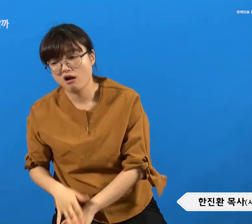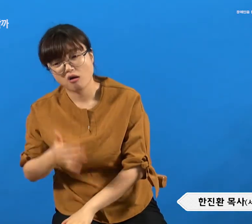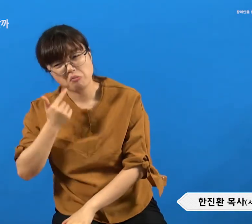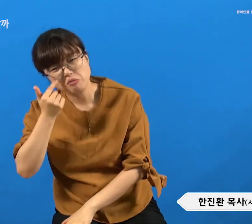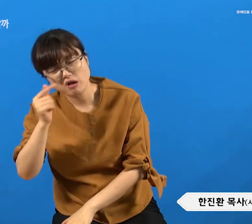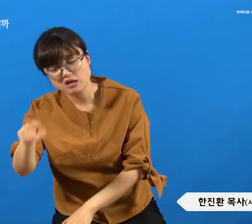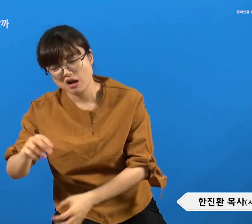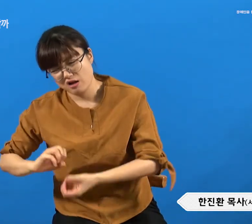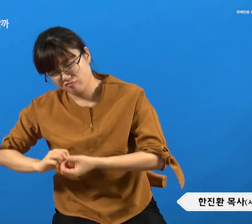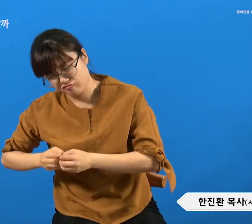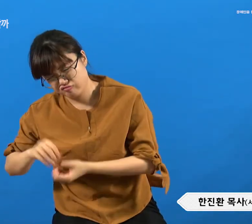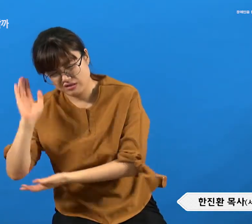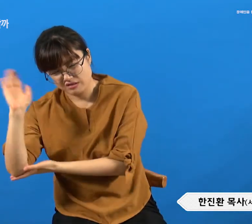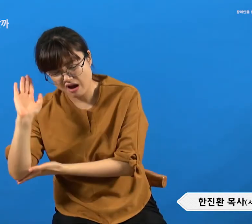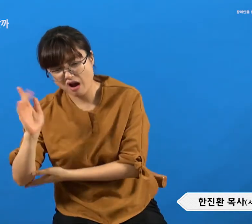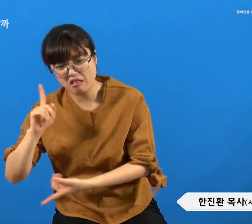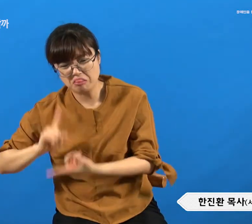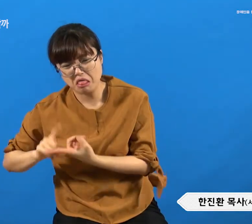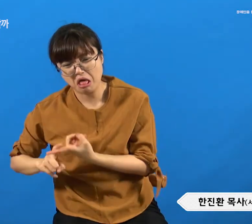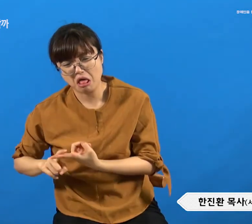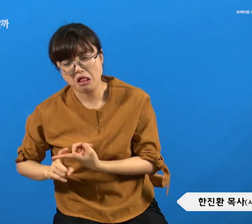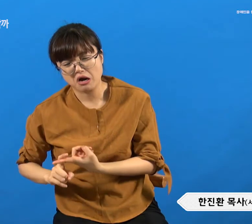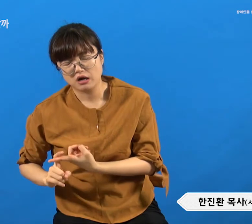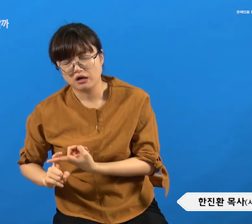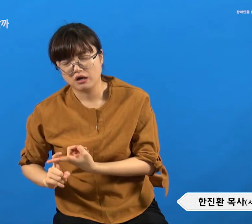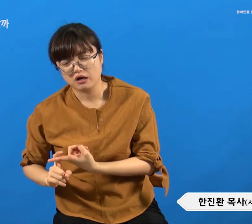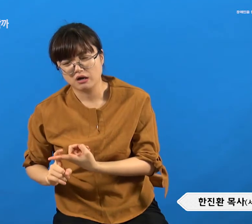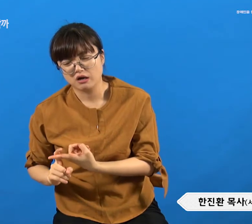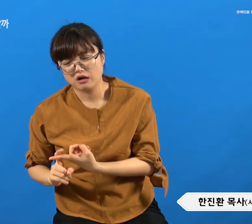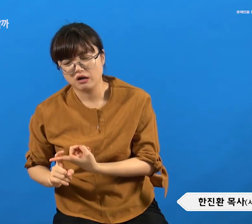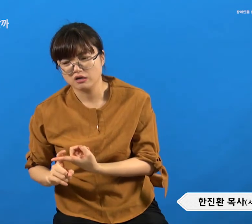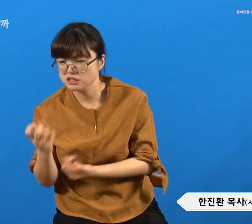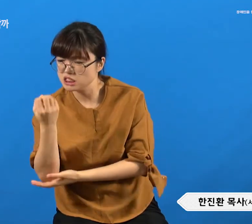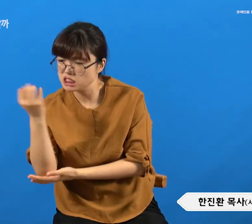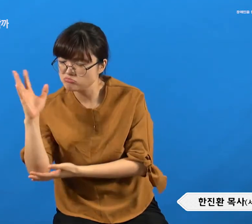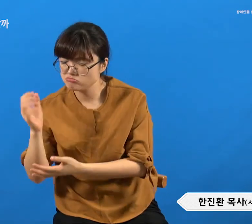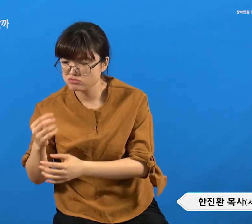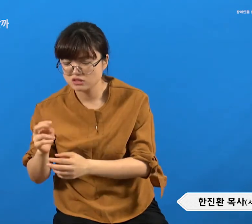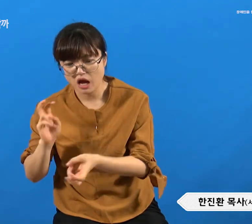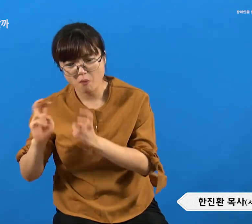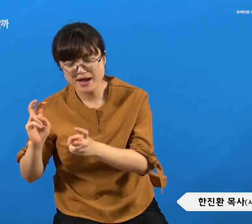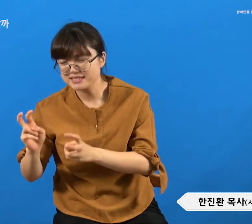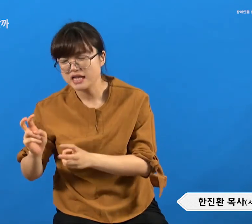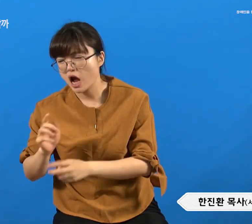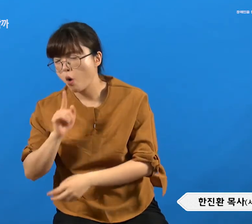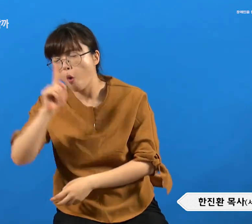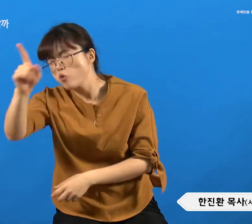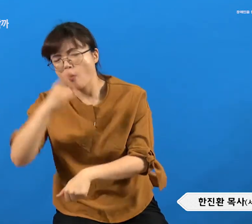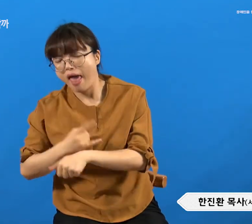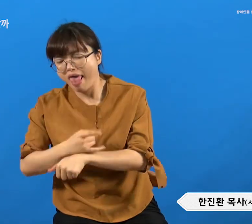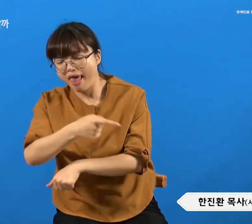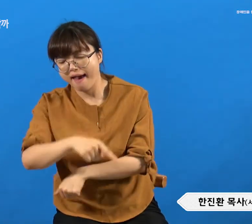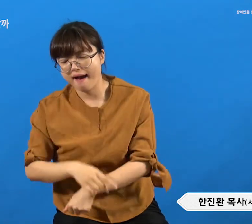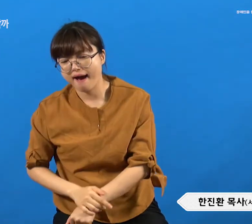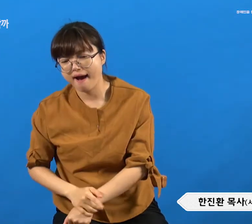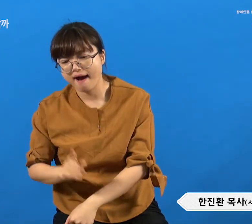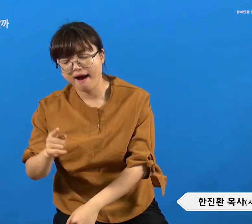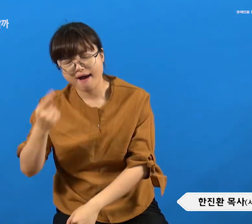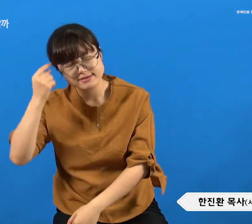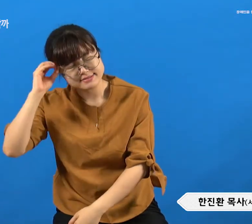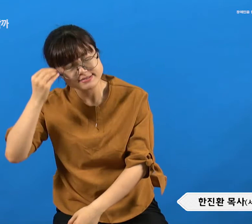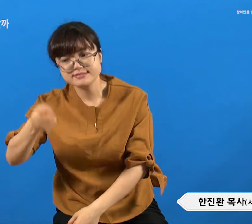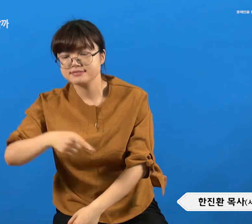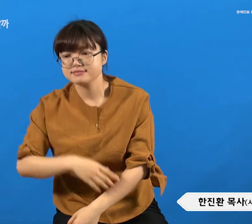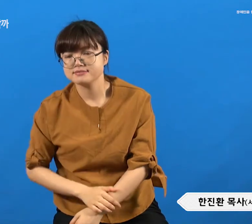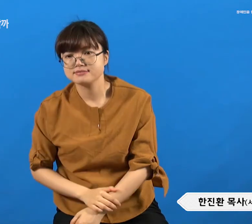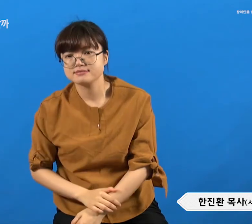어떻게 이런 엉터리 같은 이런 것을 그대로 실습니까? 이 신문사 명예훼손으로 당장 고소해버리십시다 하고 막